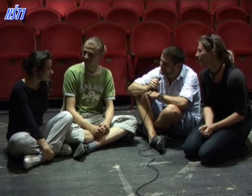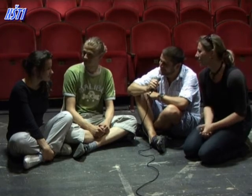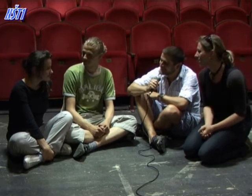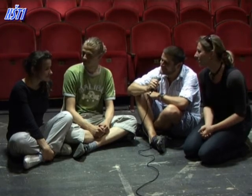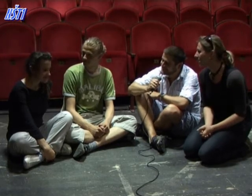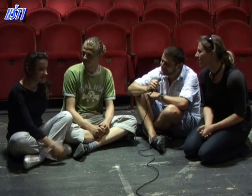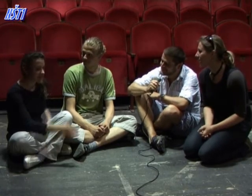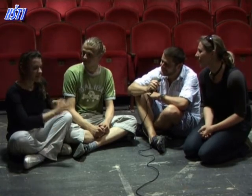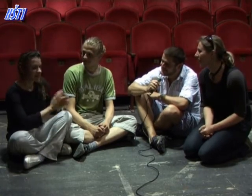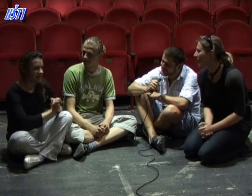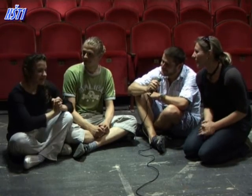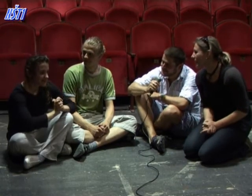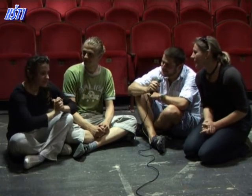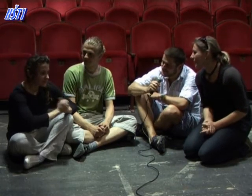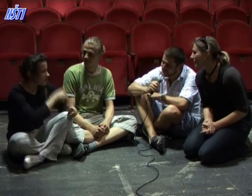Mm-hmm.